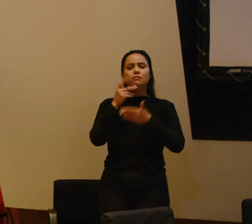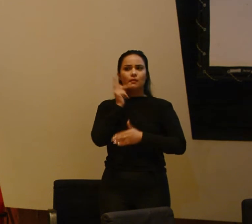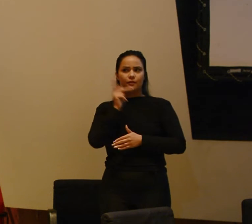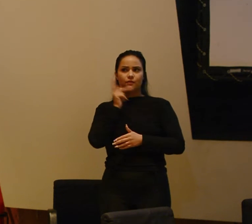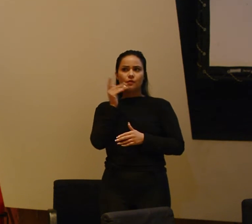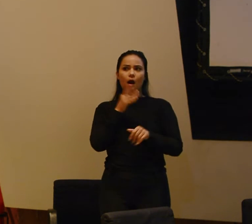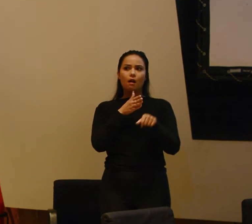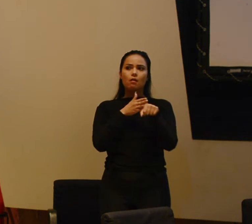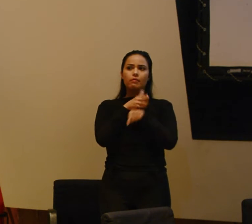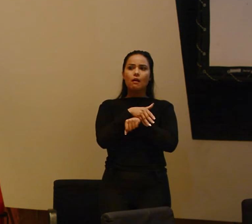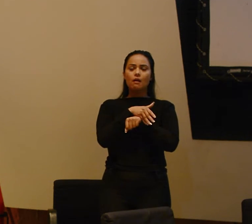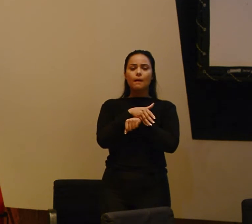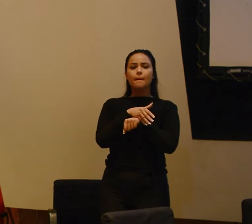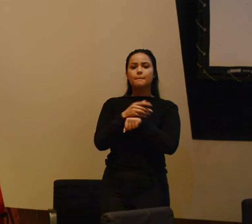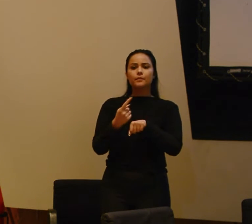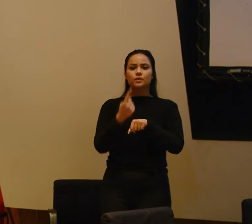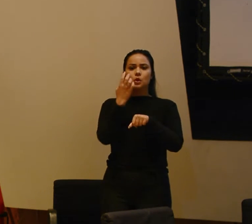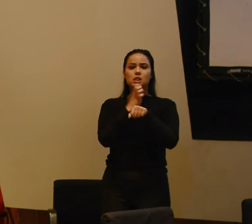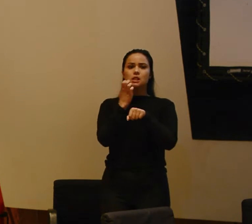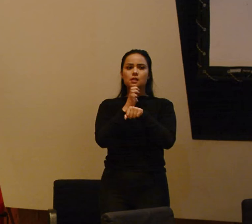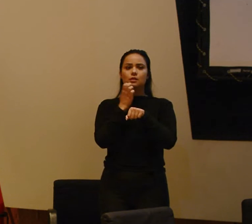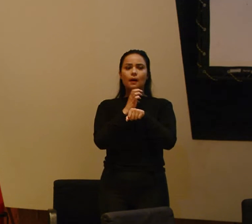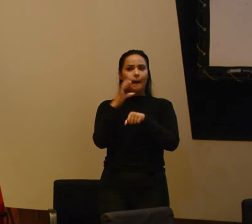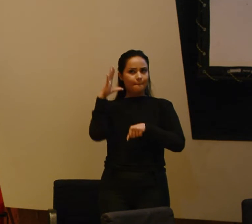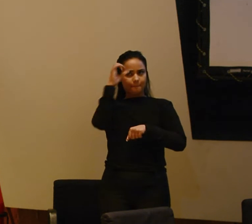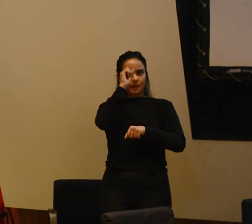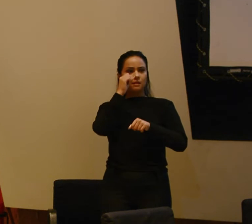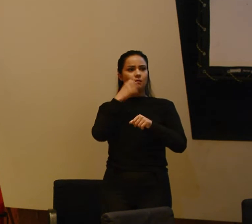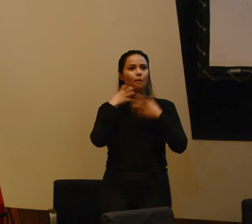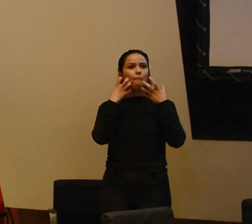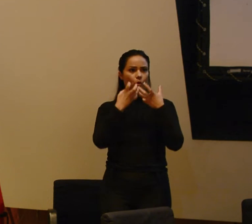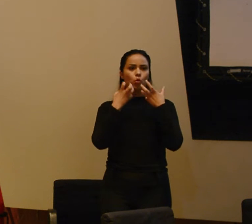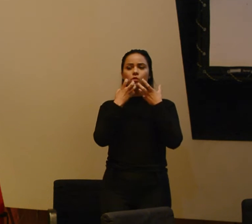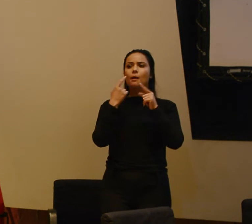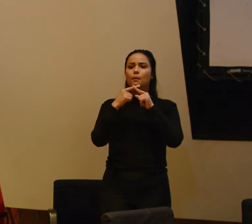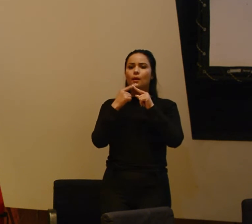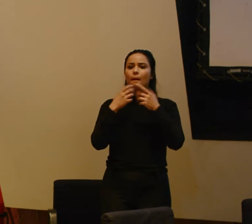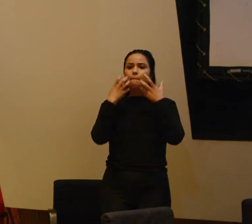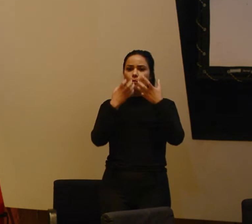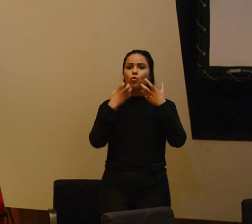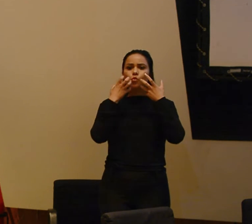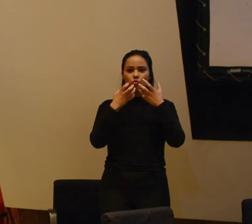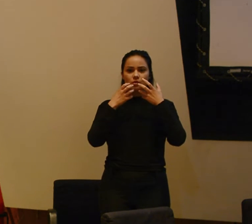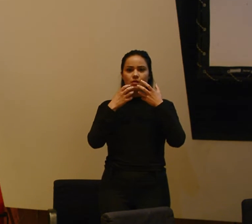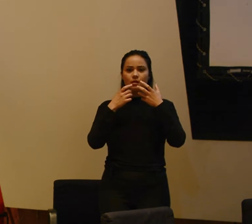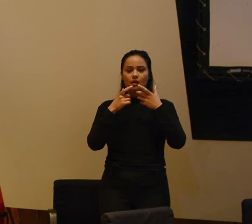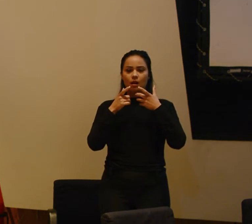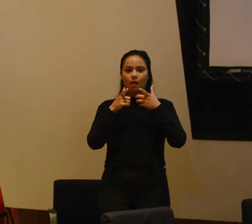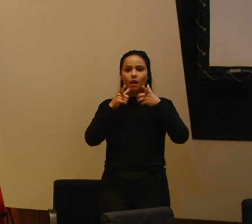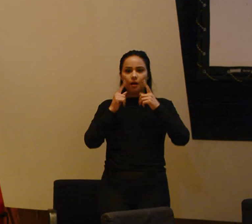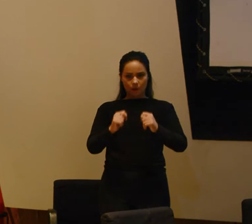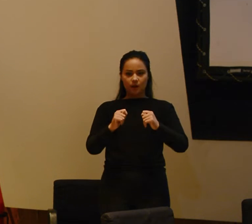fala através de uma atividade como aprender música. Porque música e linguagem necessitam de